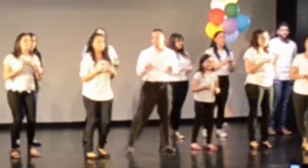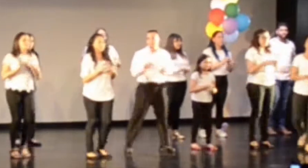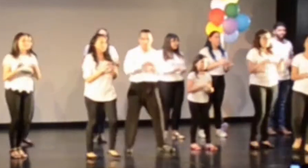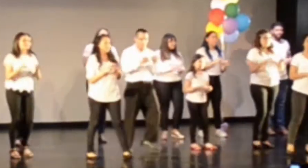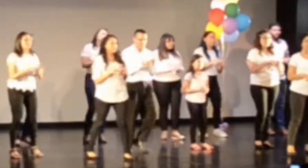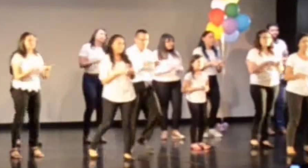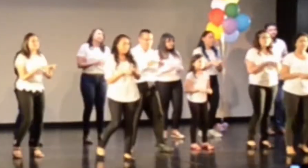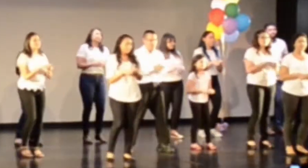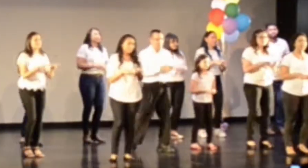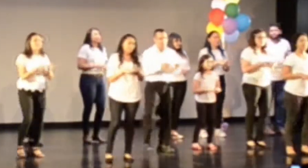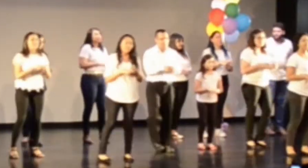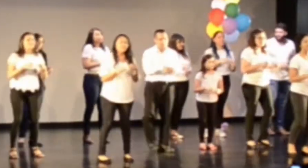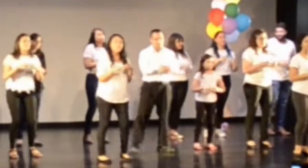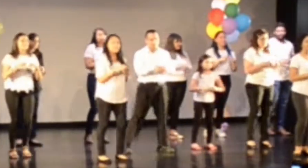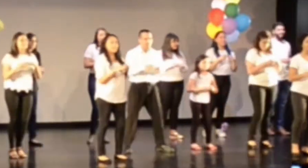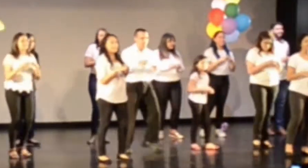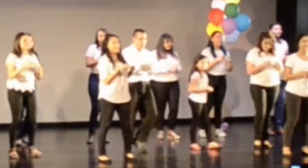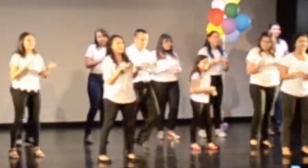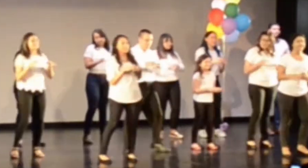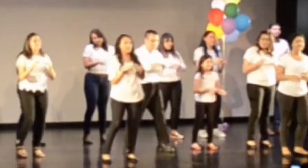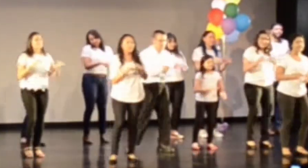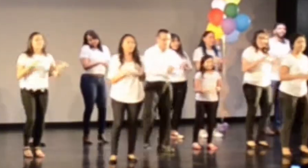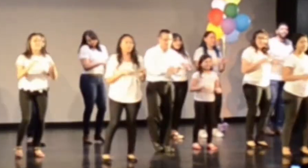de hermanos difícil de explicar,